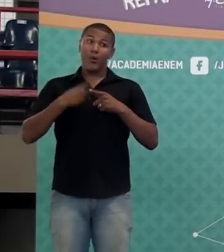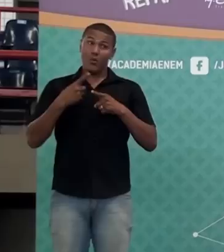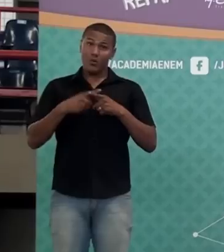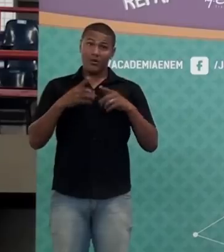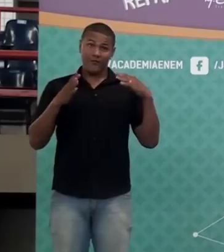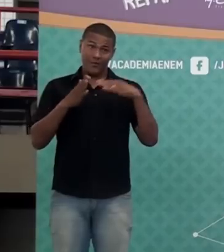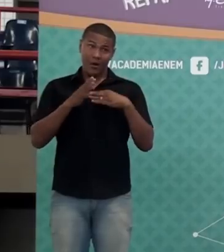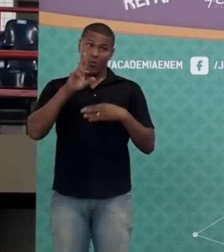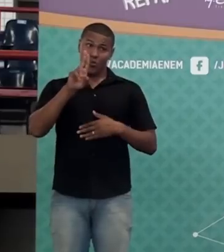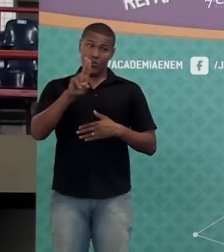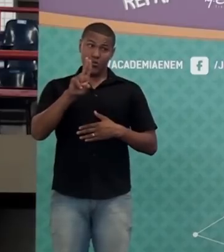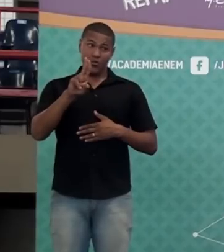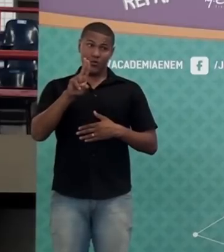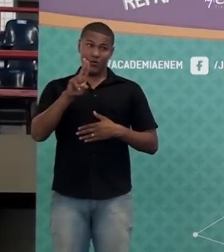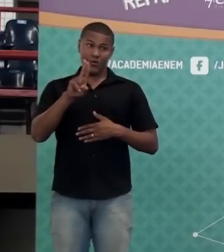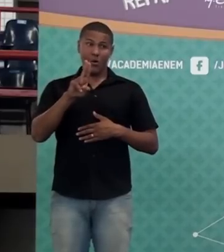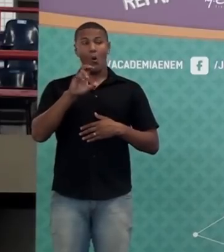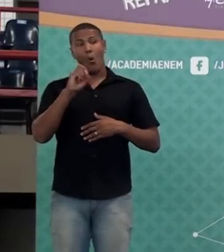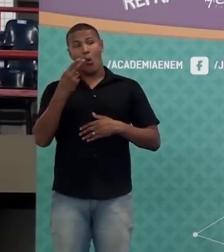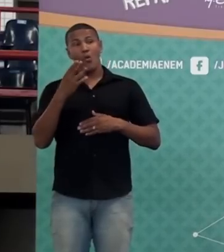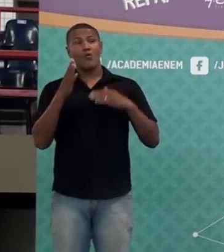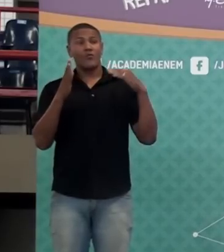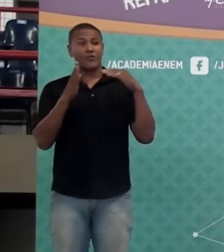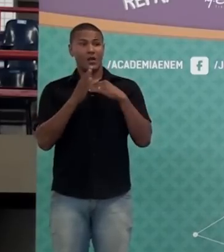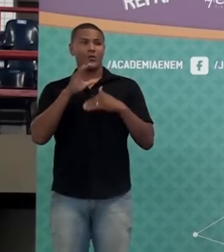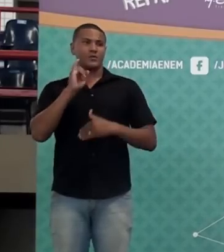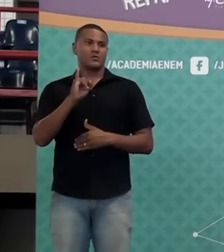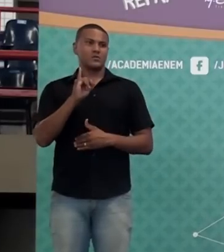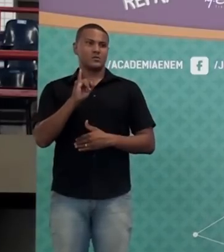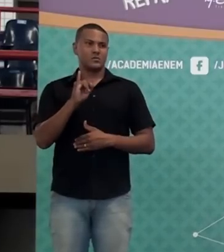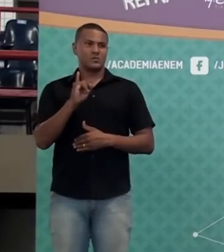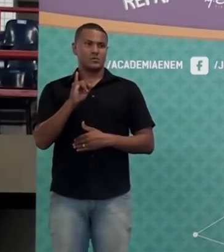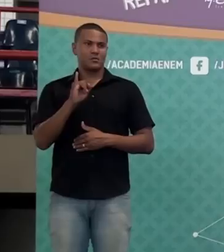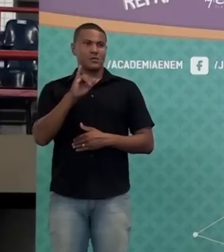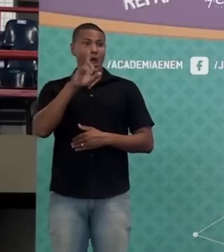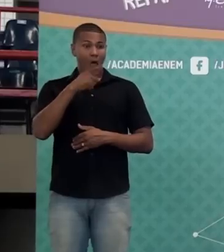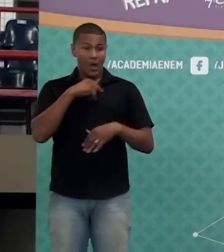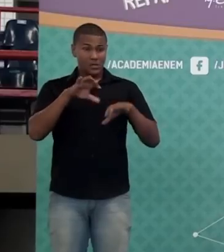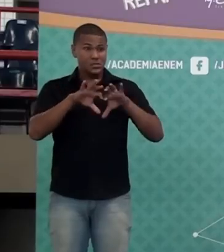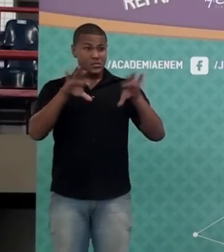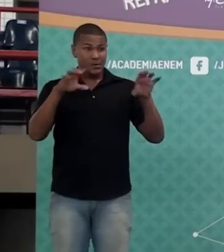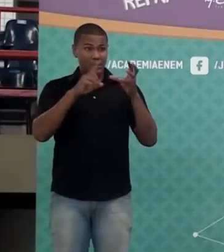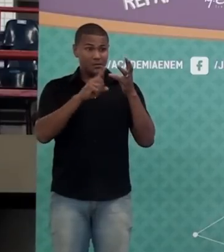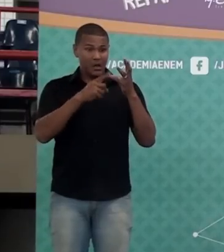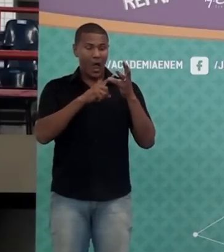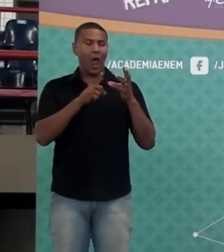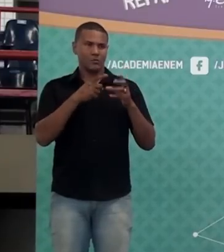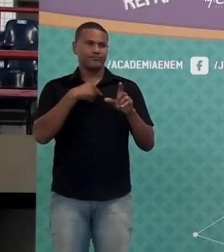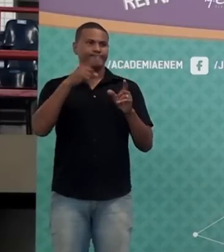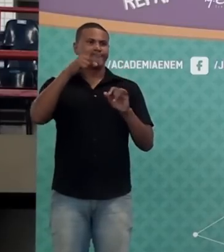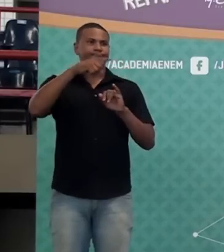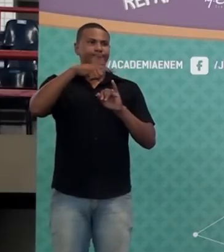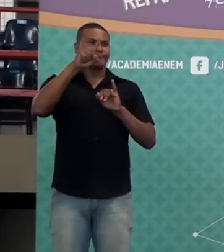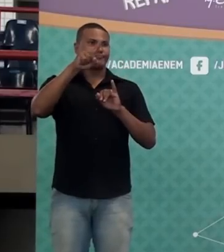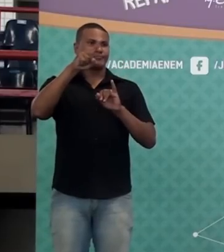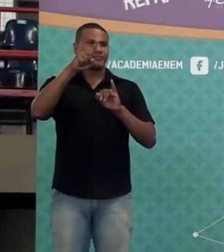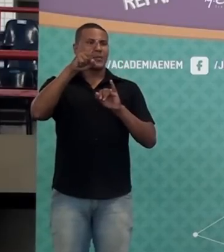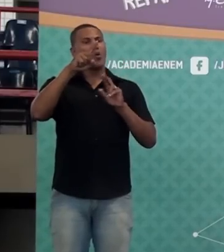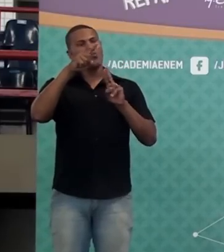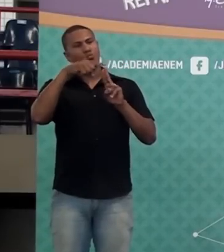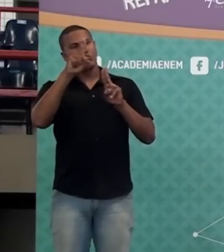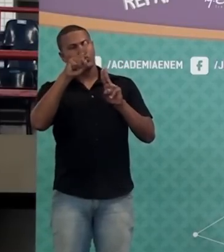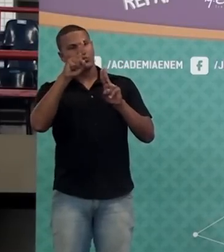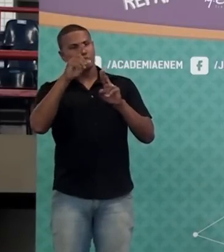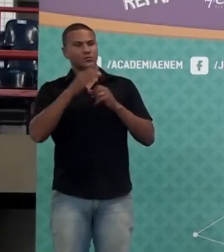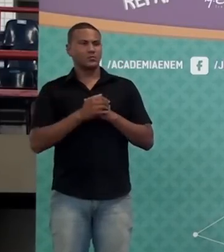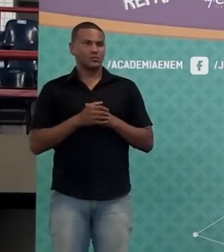A. A palavra baú termina em U, está formando hiato com o A. Pajeú termina